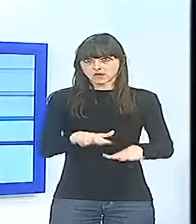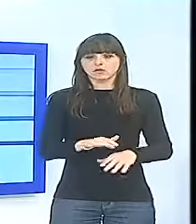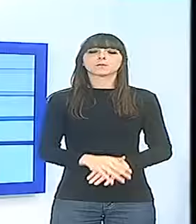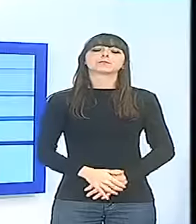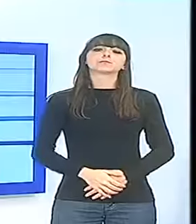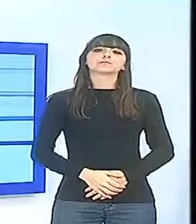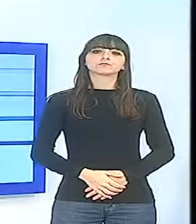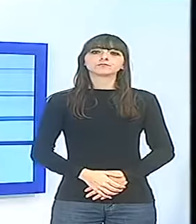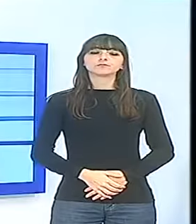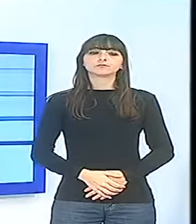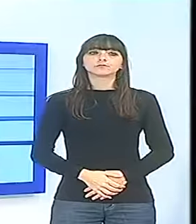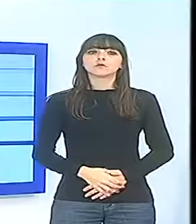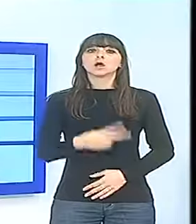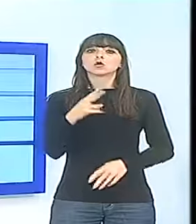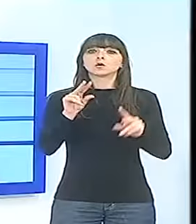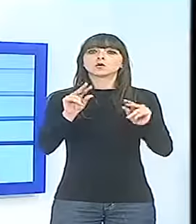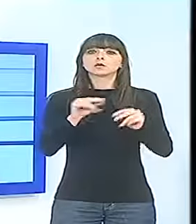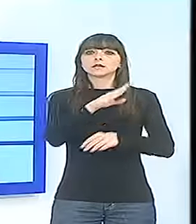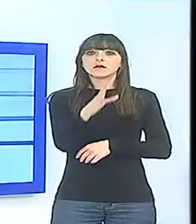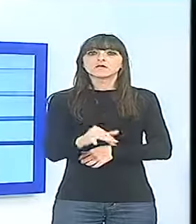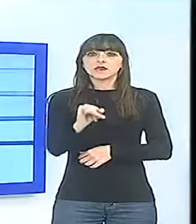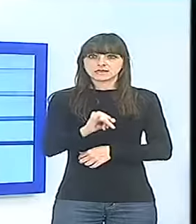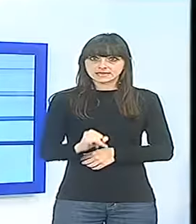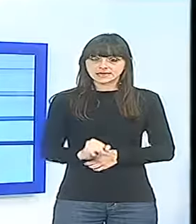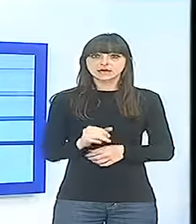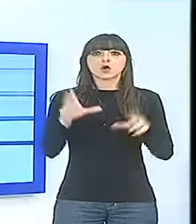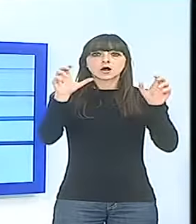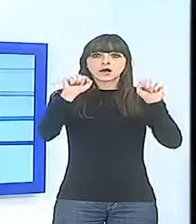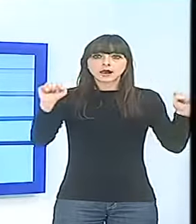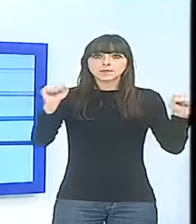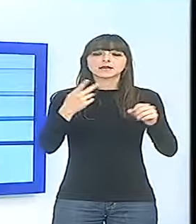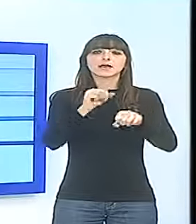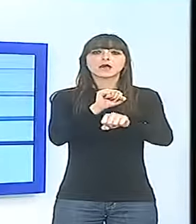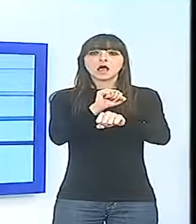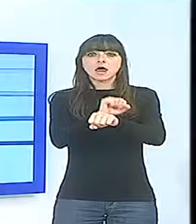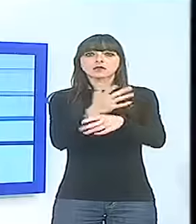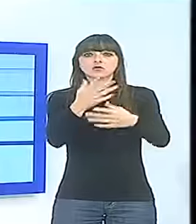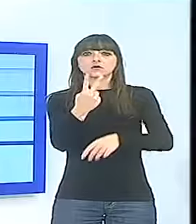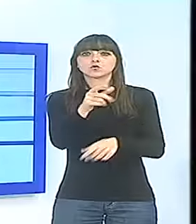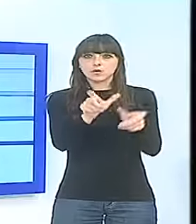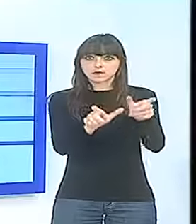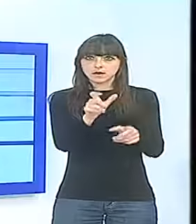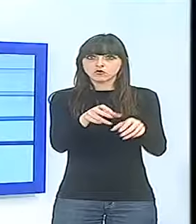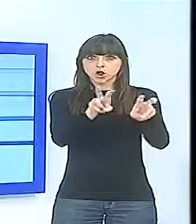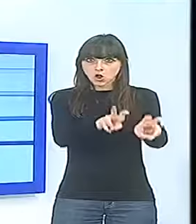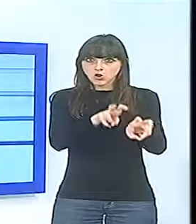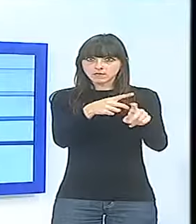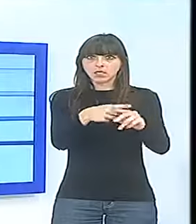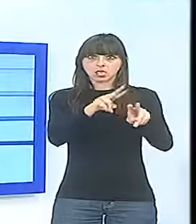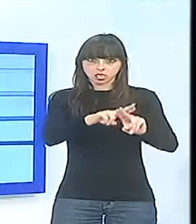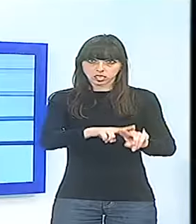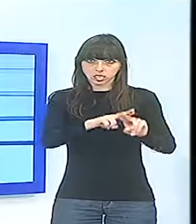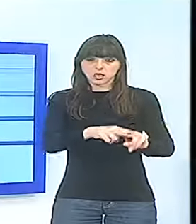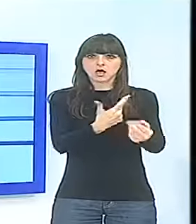Due notizie dalla Valle del Serchio. I carabinieri di Castelnuovo hanno arrestato 2 persone per coltivazione e detenzione di